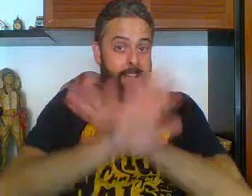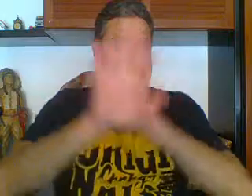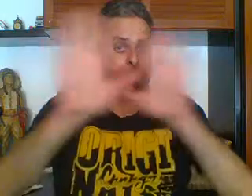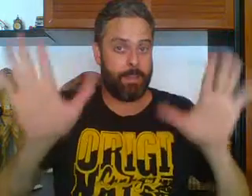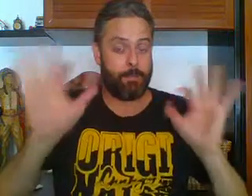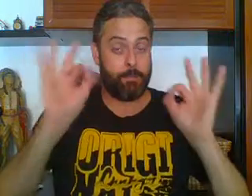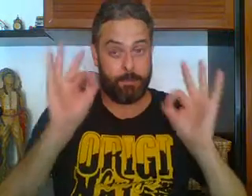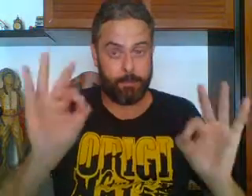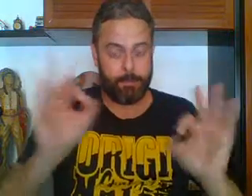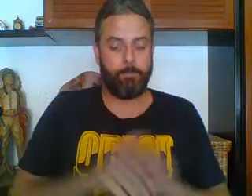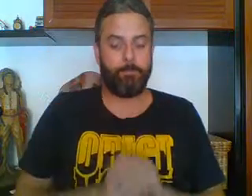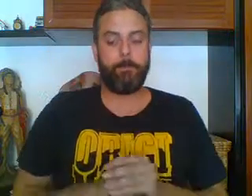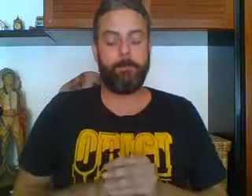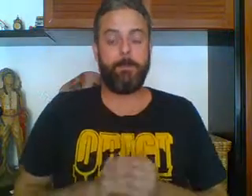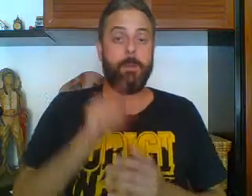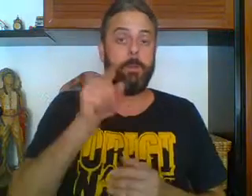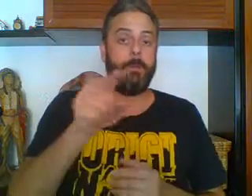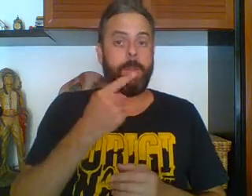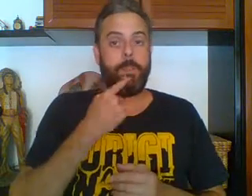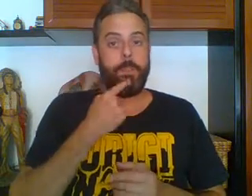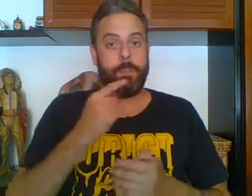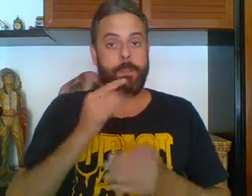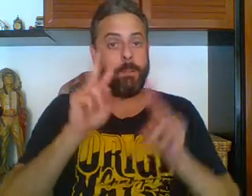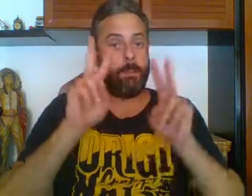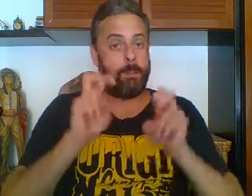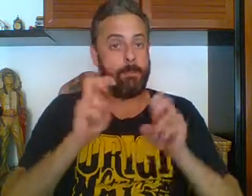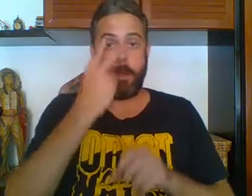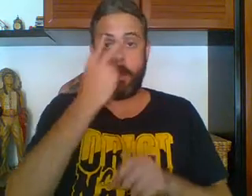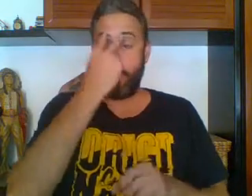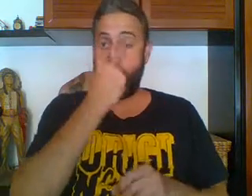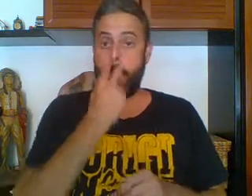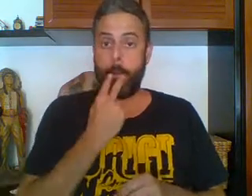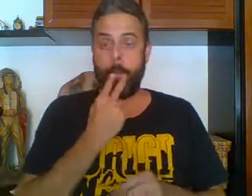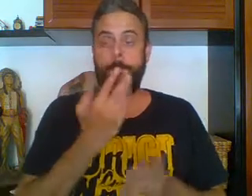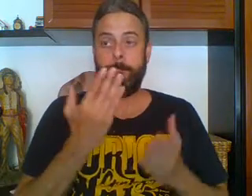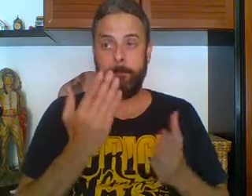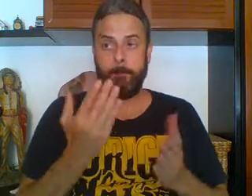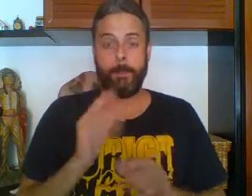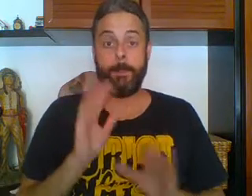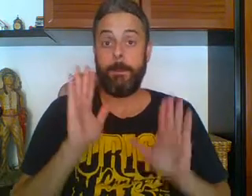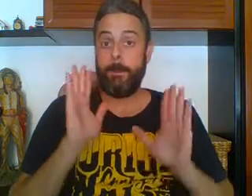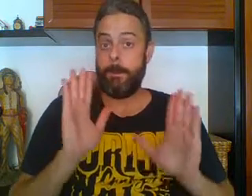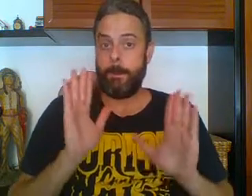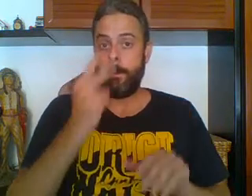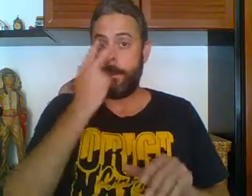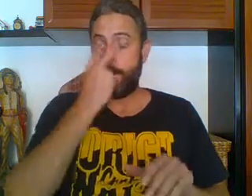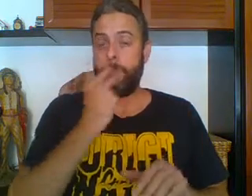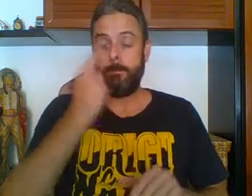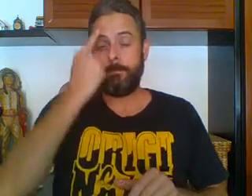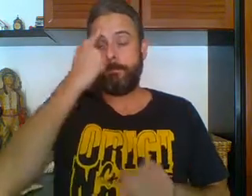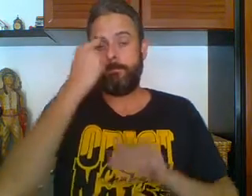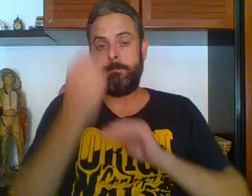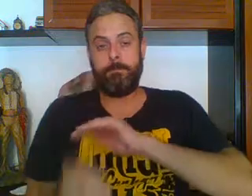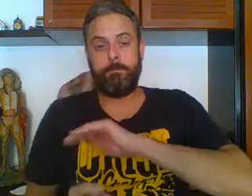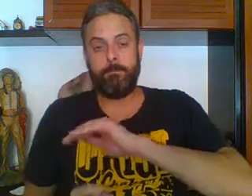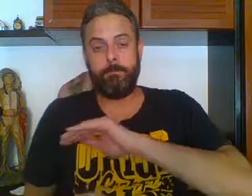El tema Se llama Teba Pedro Cordero Huellas Mariotti, de de la Dinosaurio, montaña, tiene una zona también con un fue buen ya valor arqueológico también cerquita de